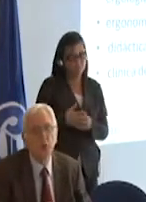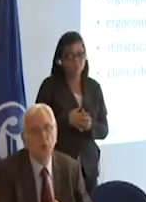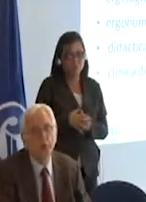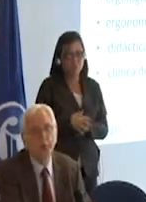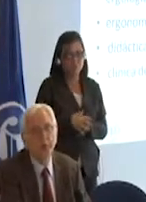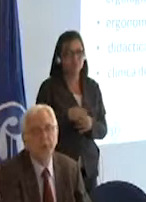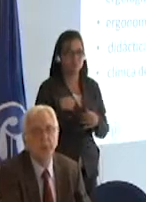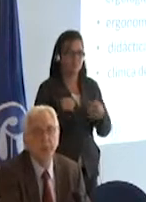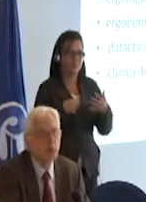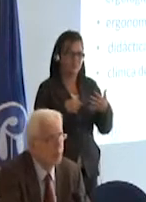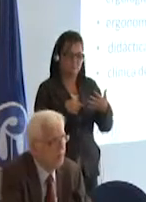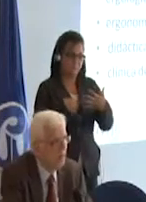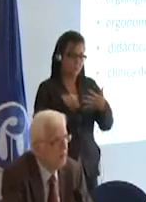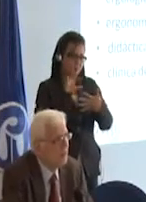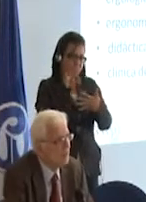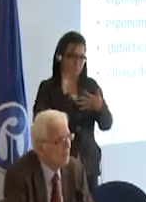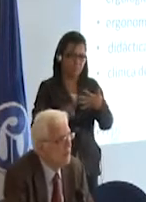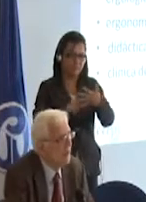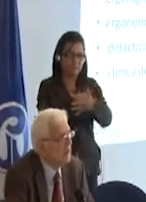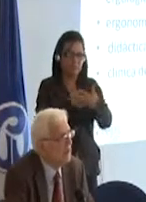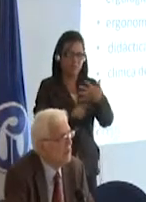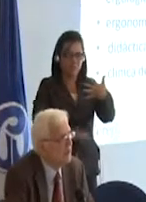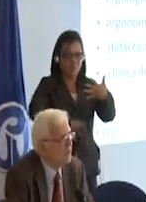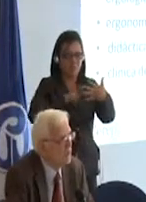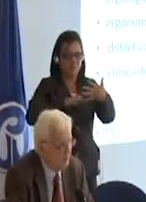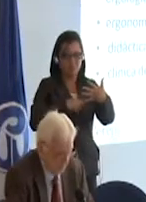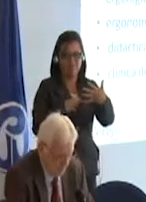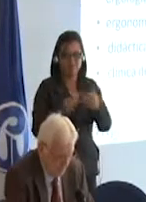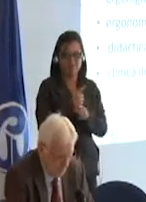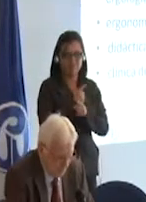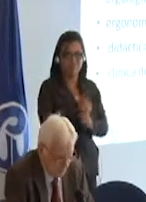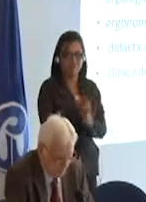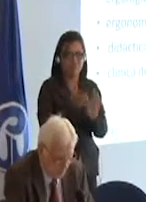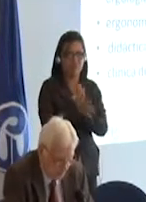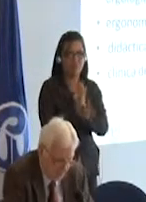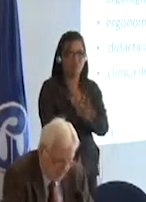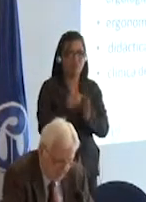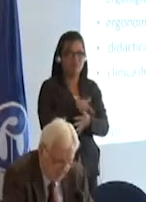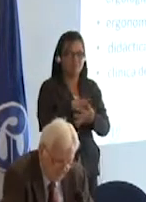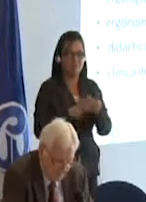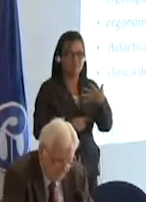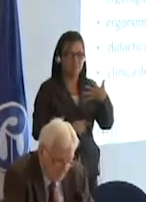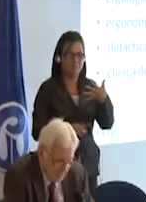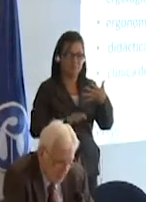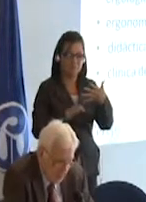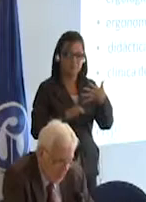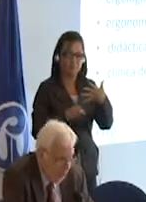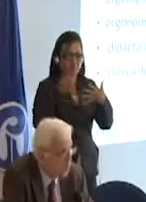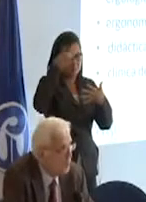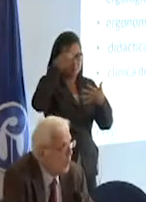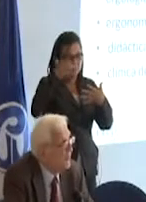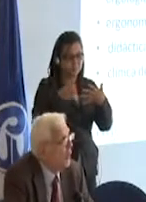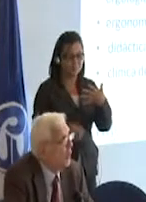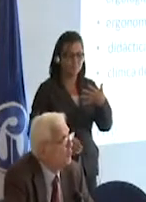tomar cinco características, voy a desarrollarlo rápidamente, cinco características de este concepto.